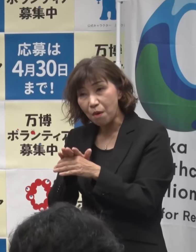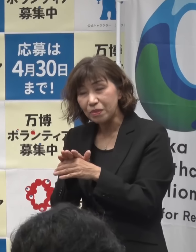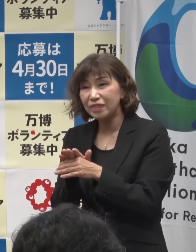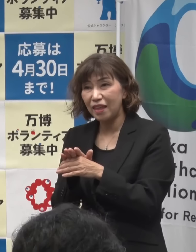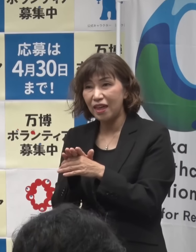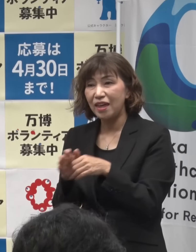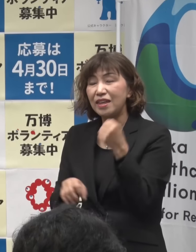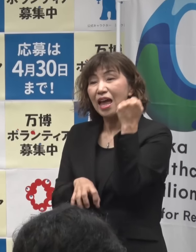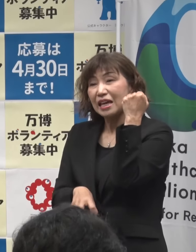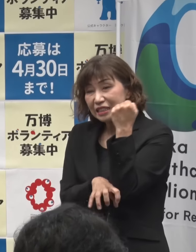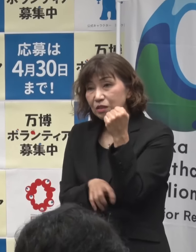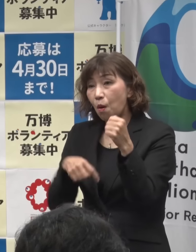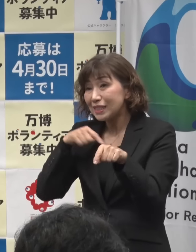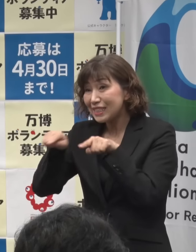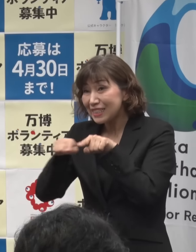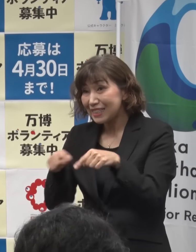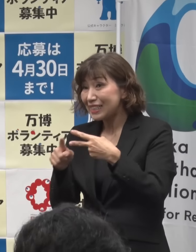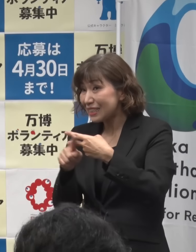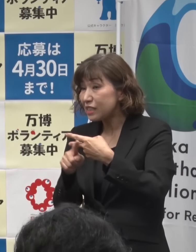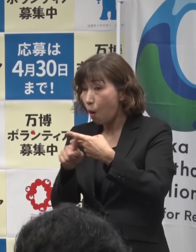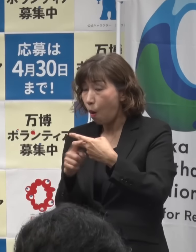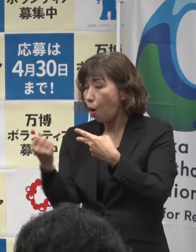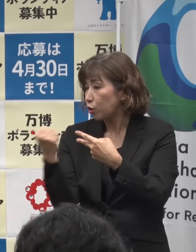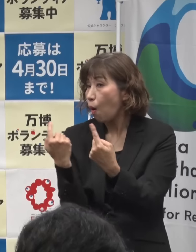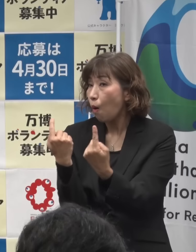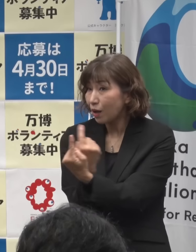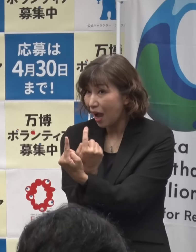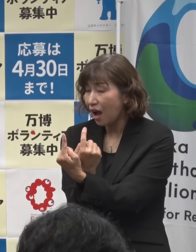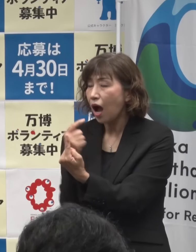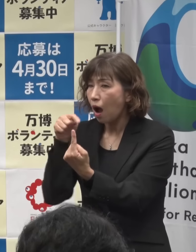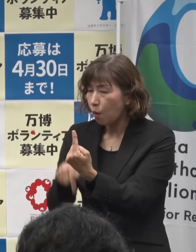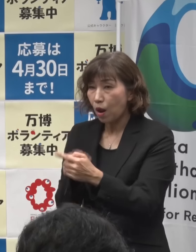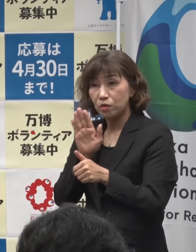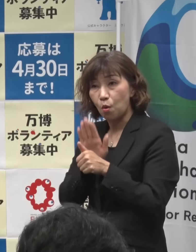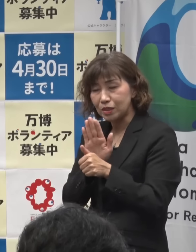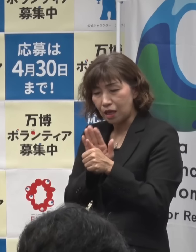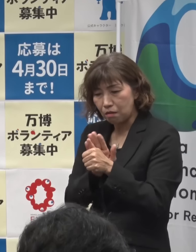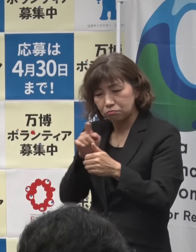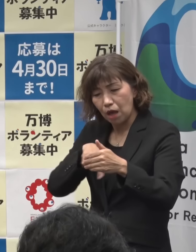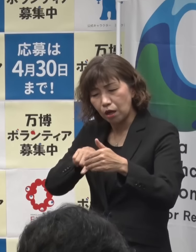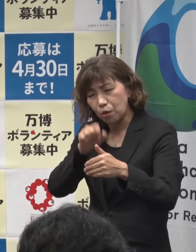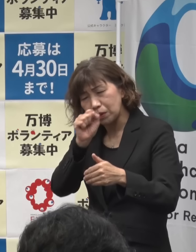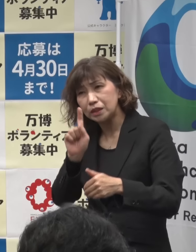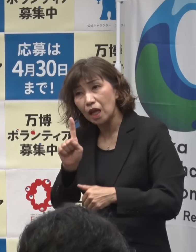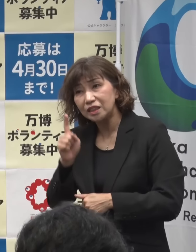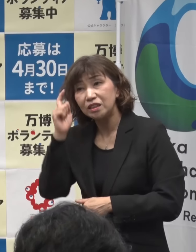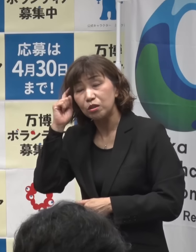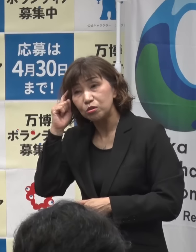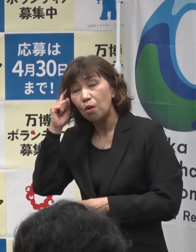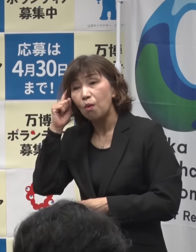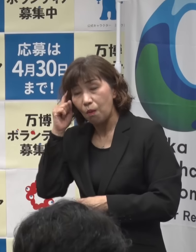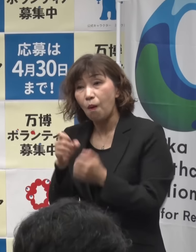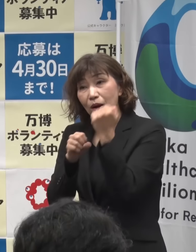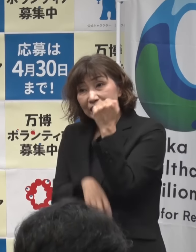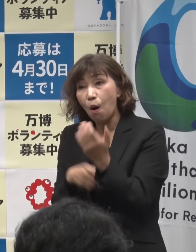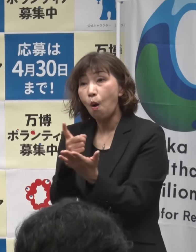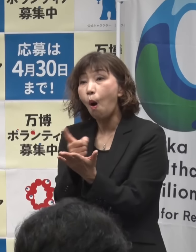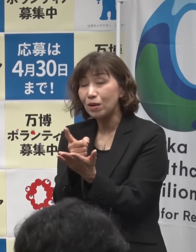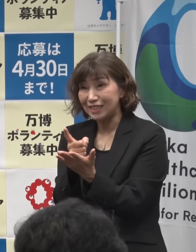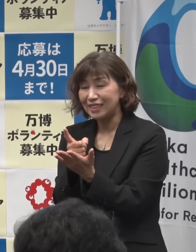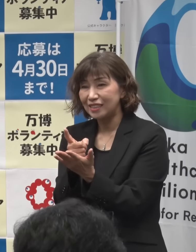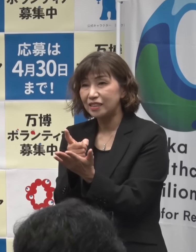自治機能、市町村の基礎自治機能を強化するために何が支援でできるのかというようなことの基本方針をあのこの